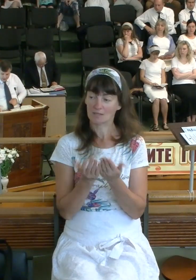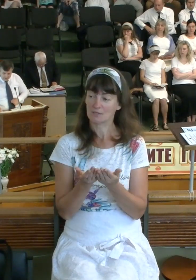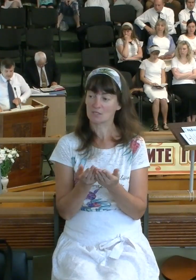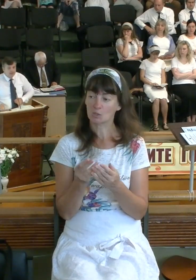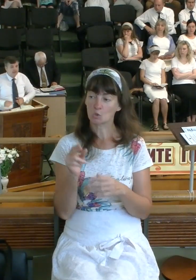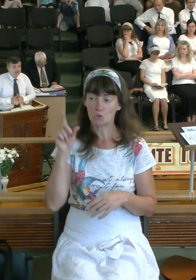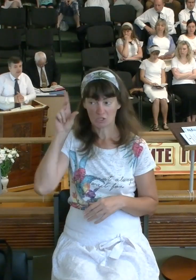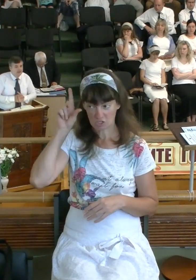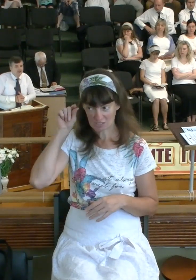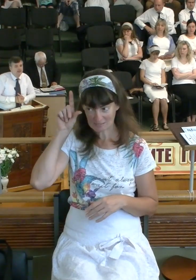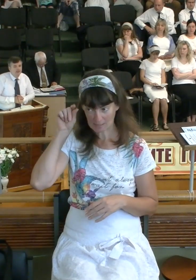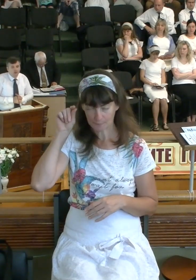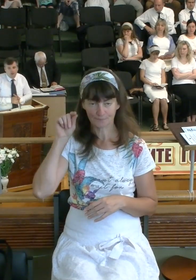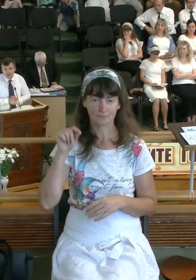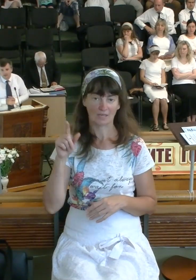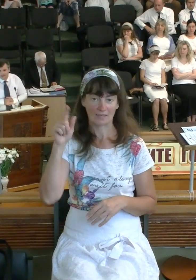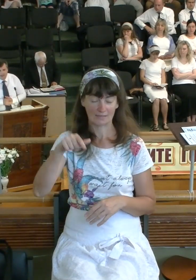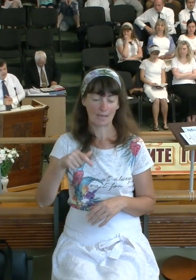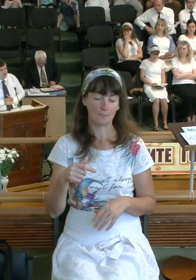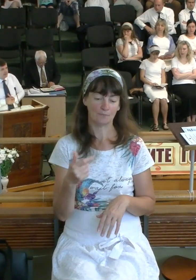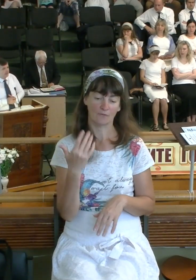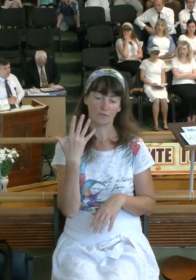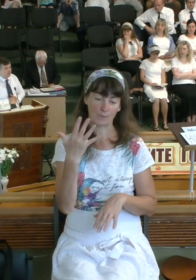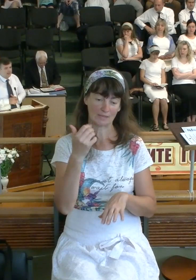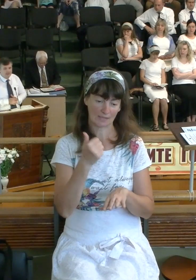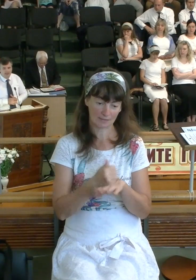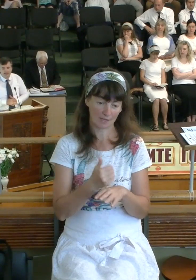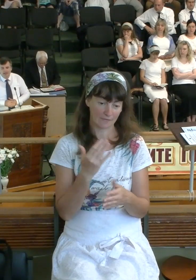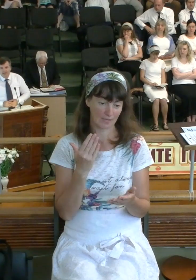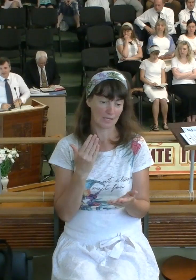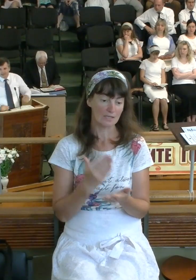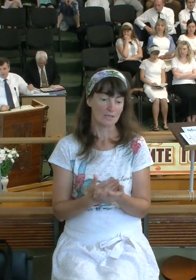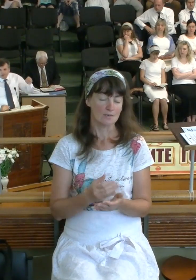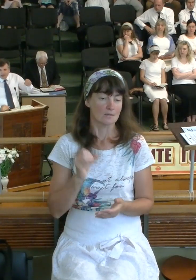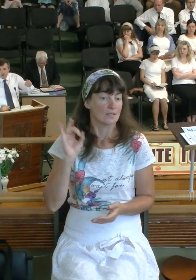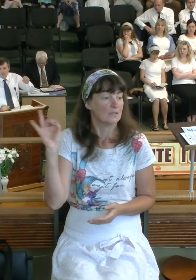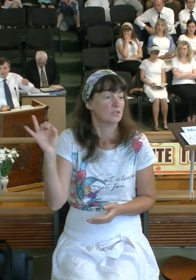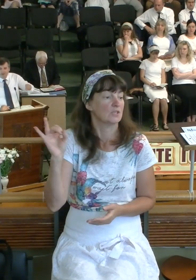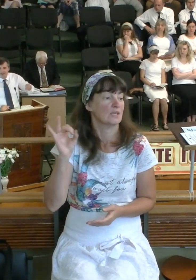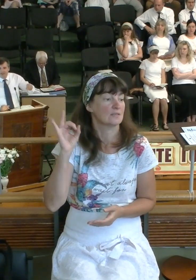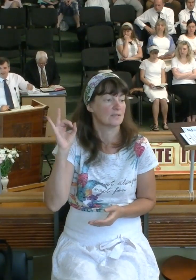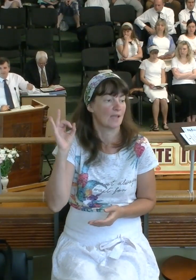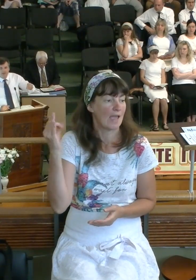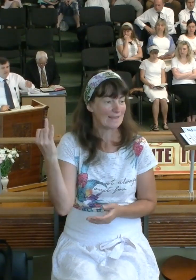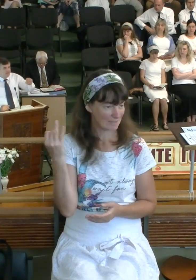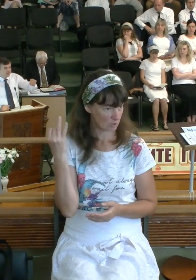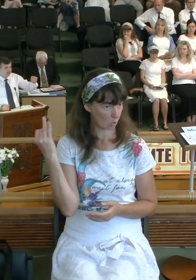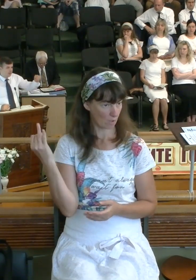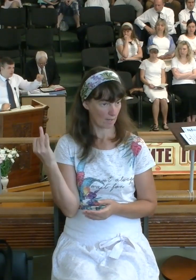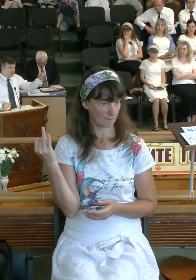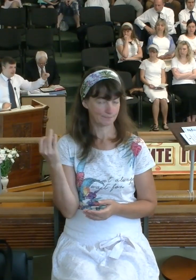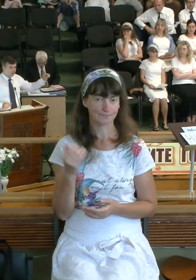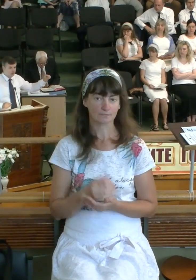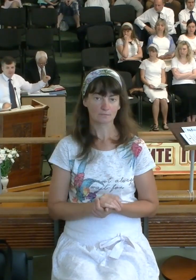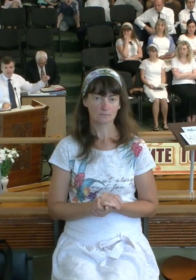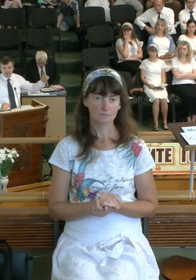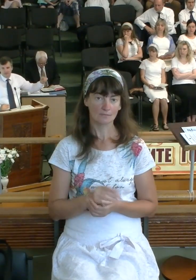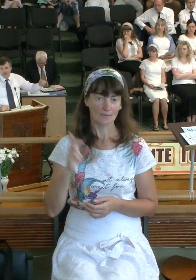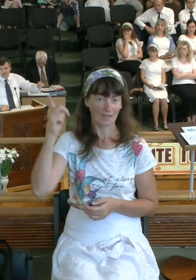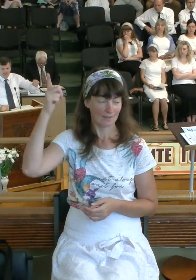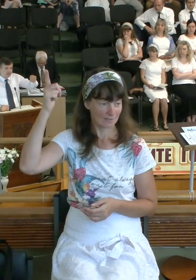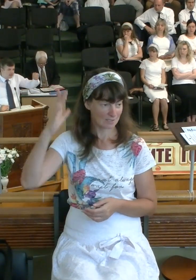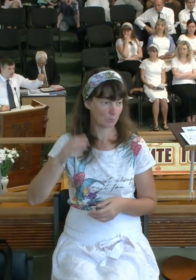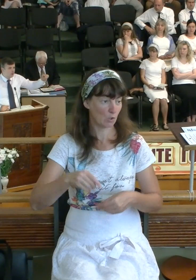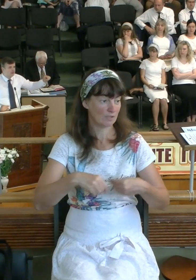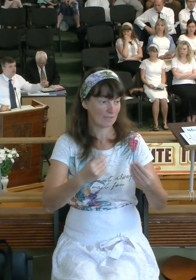5 главе есть интересная история. Есть интересная история, когда Господь дает повеление выслать людей, которые были